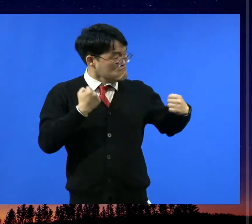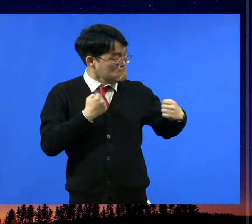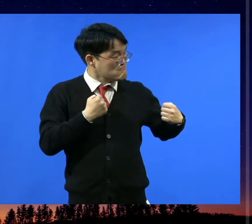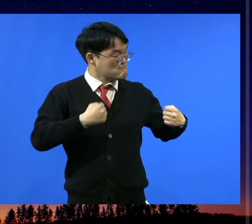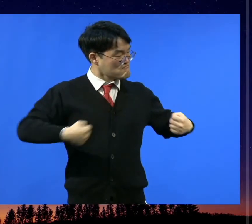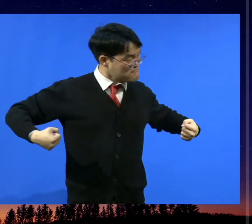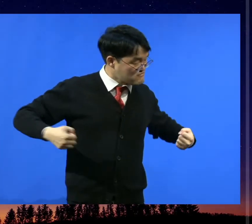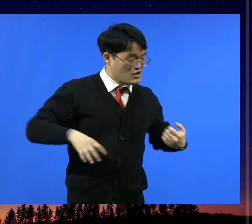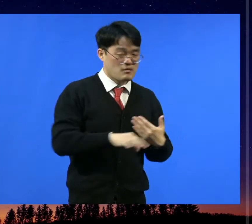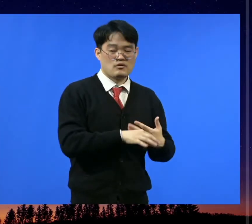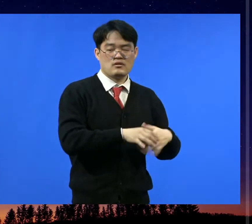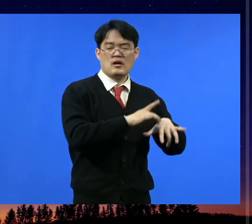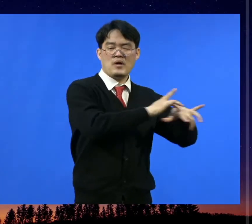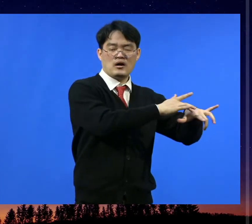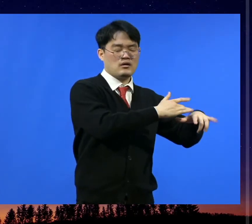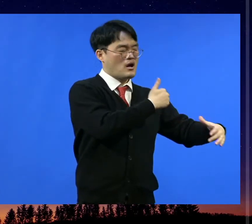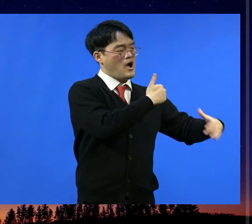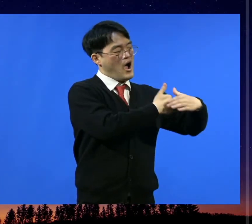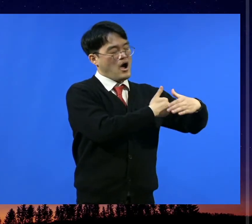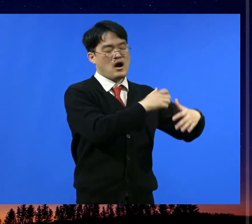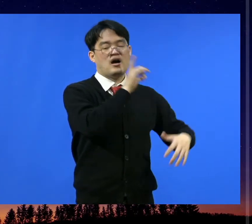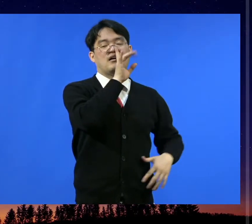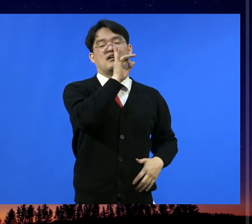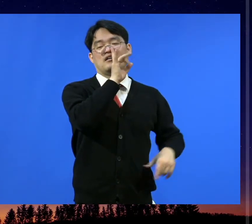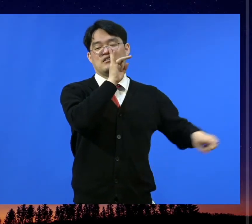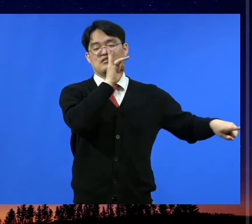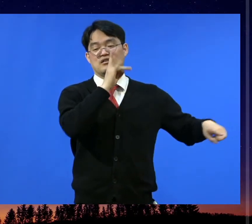우리가 이미 강한 전사가 되어 있는 것이죠.